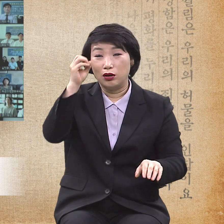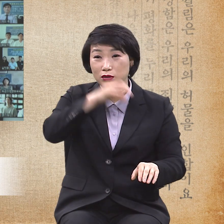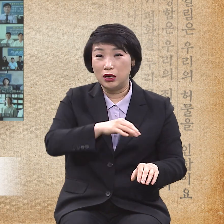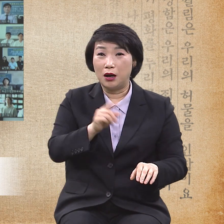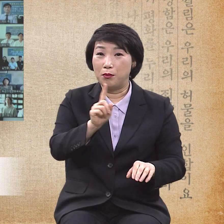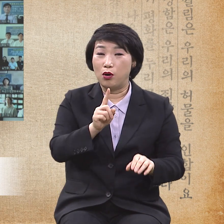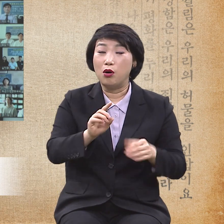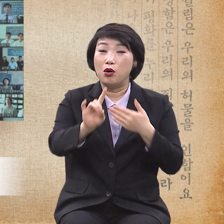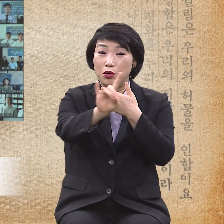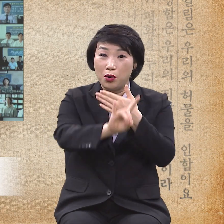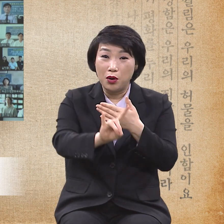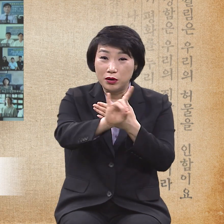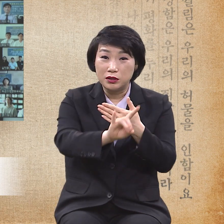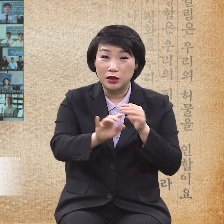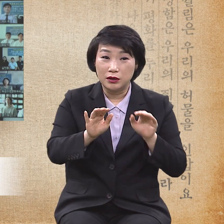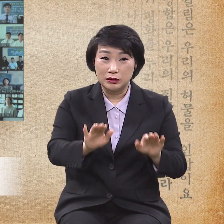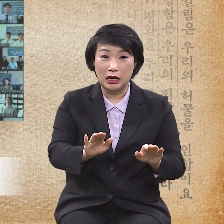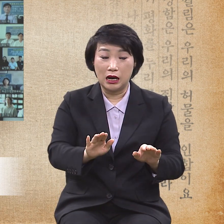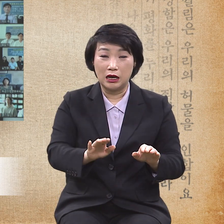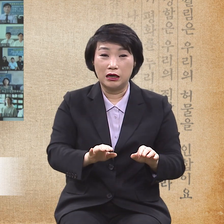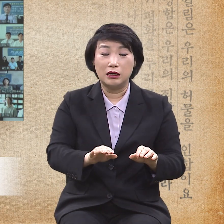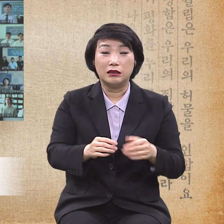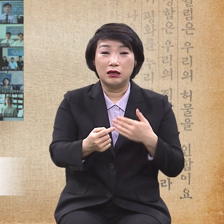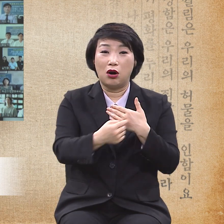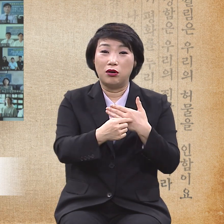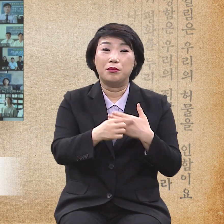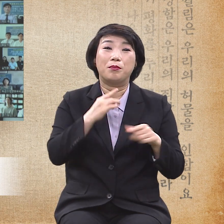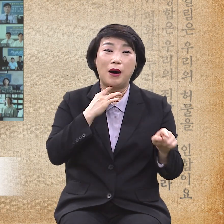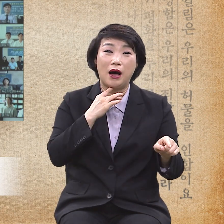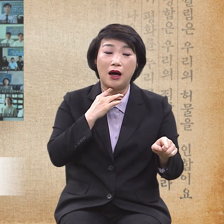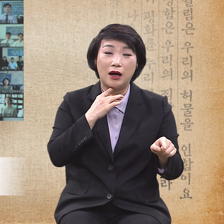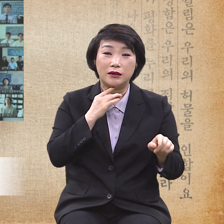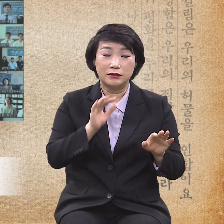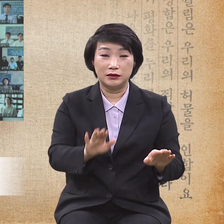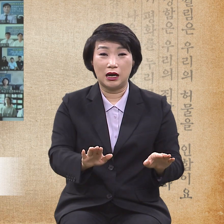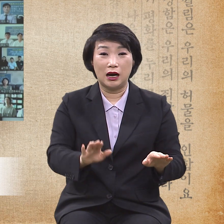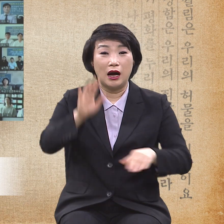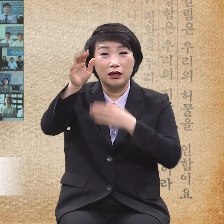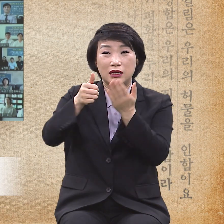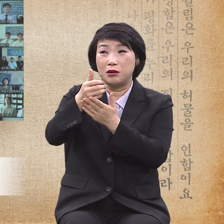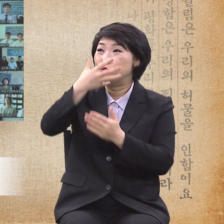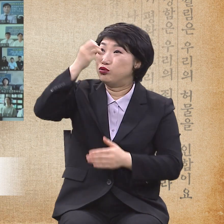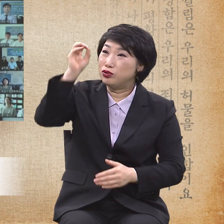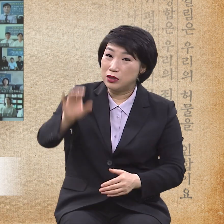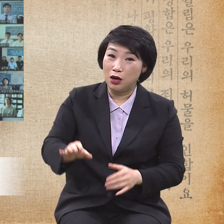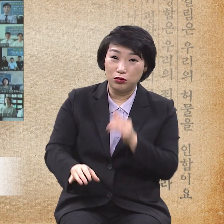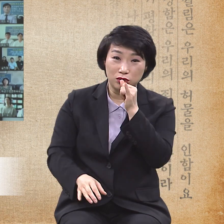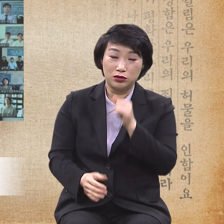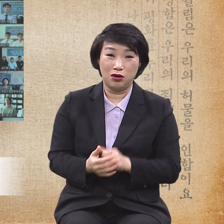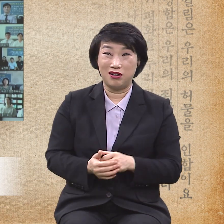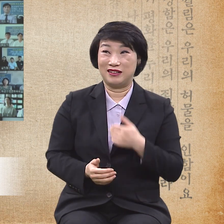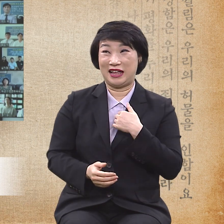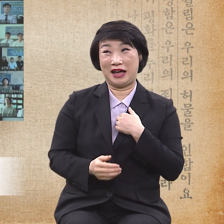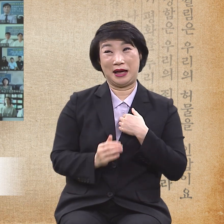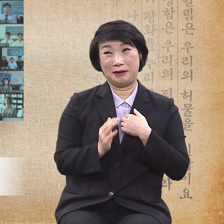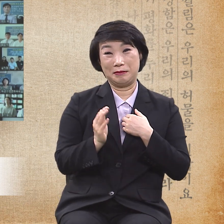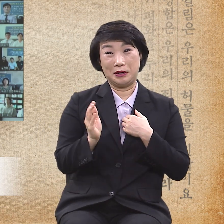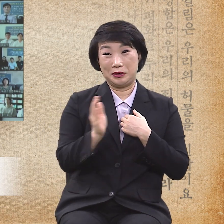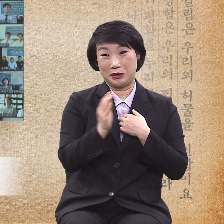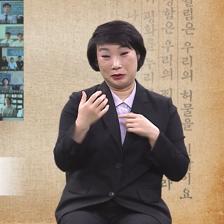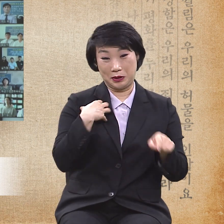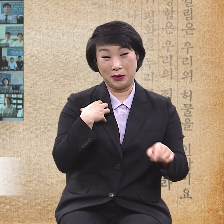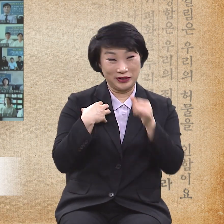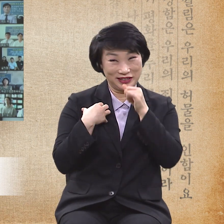하나의 외식적이고 의식적이고 그저 하나님을 무시하고 내가 이만큼